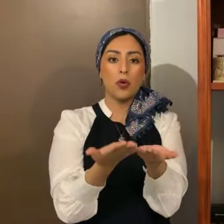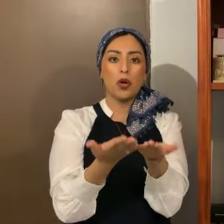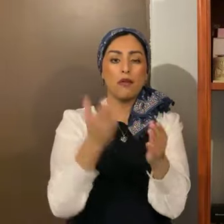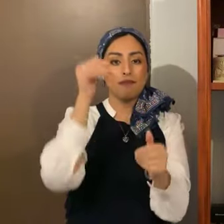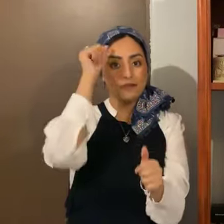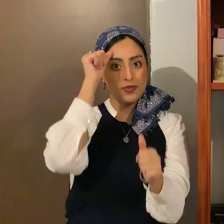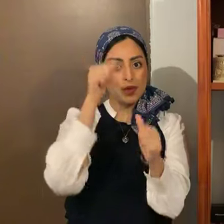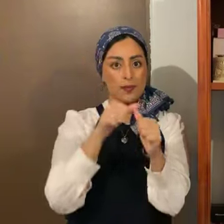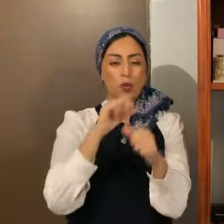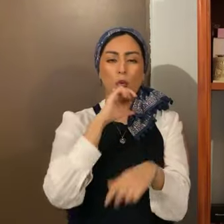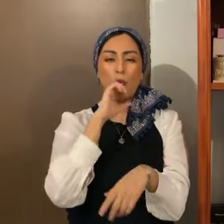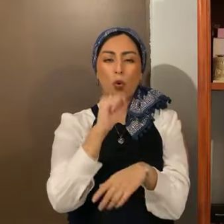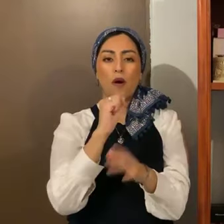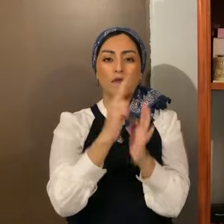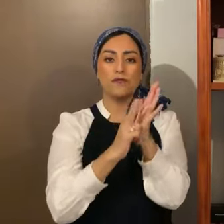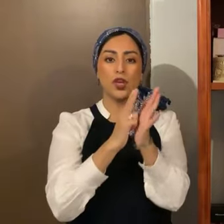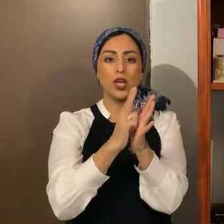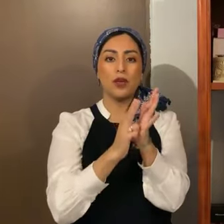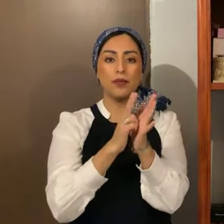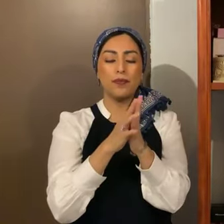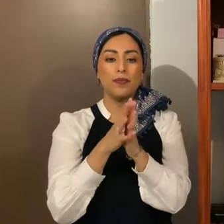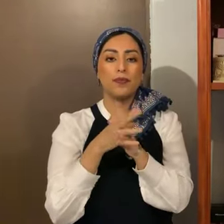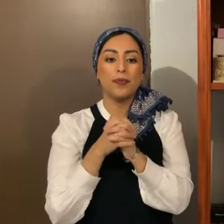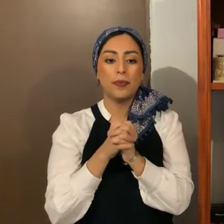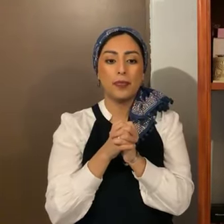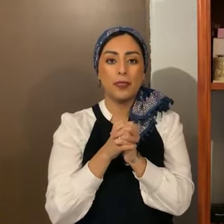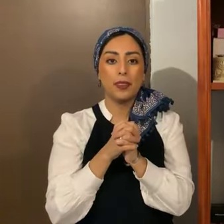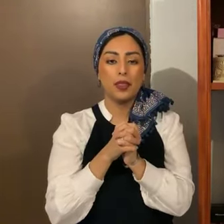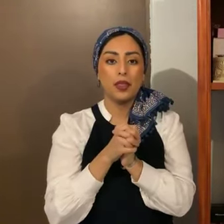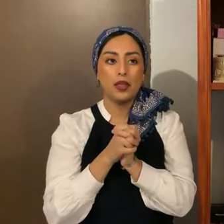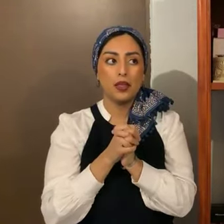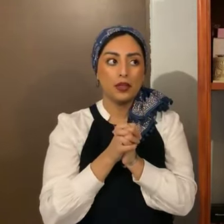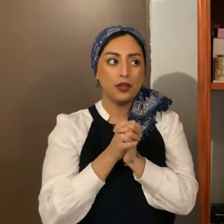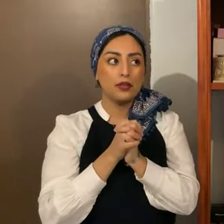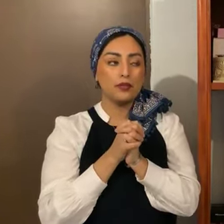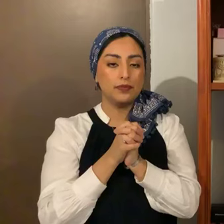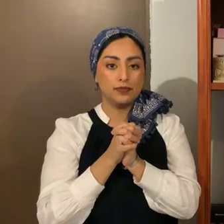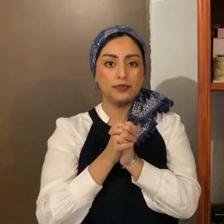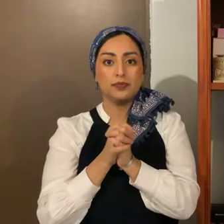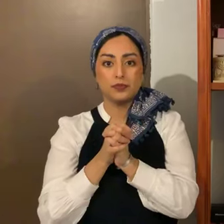Memorias, o un audio, el libro de memoria. Los audios están en la página